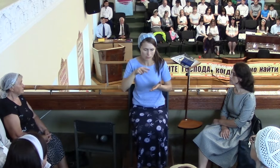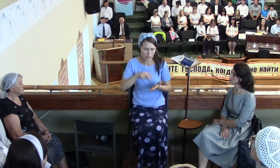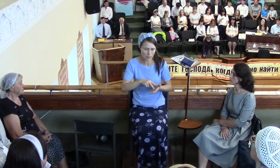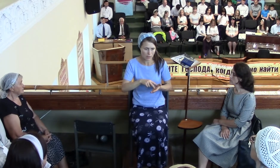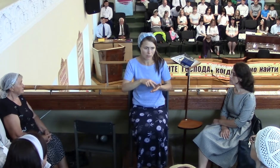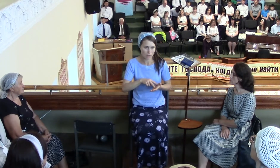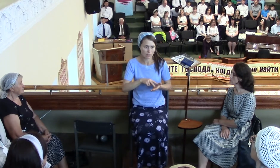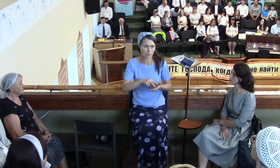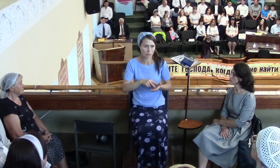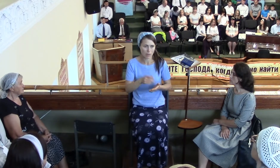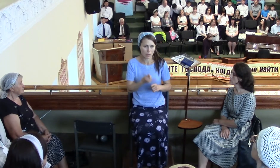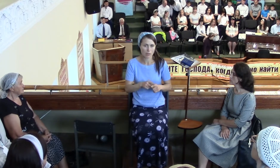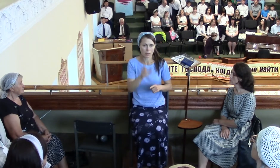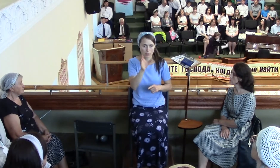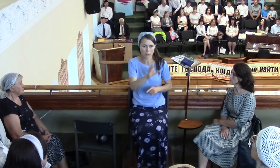Аминь.